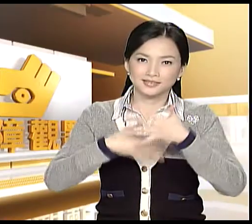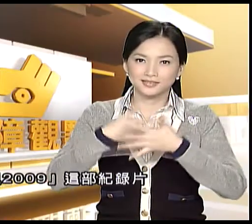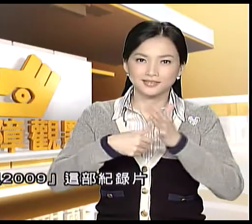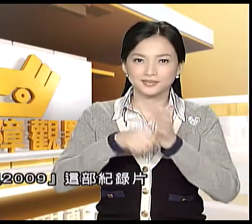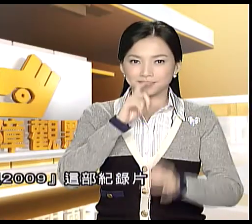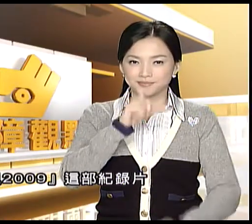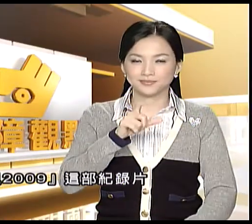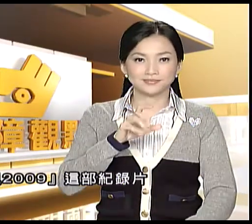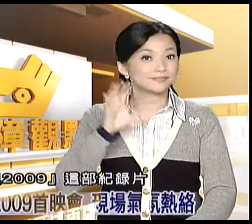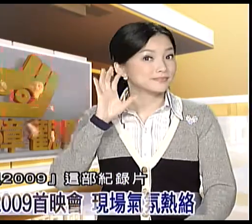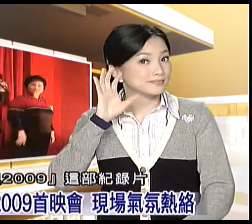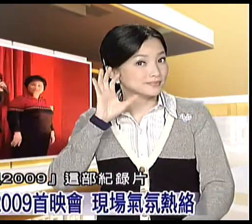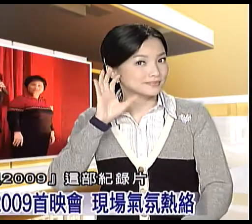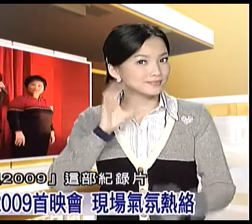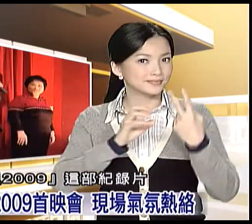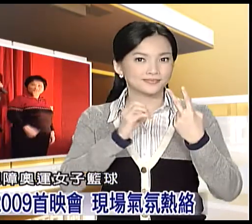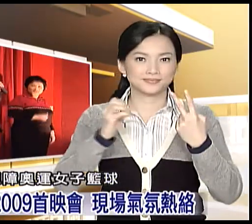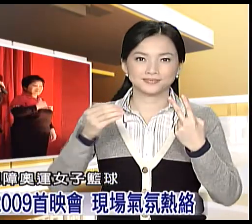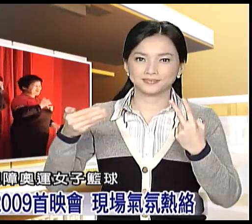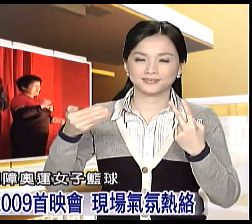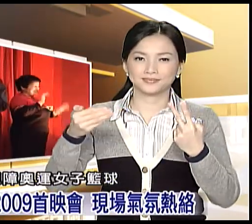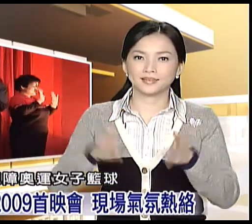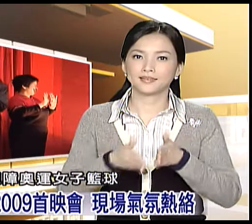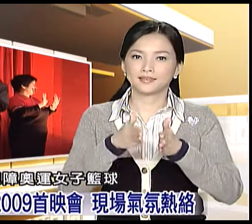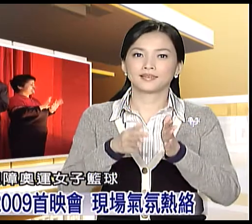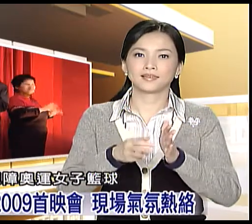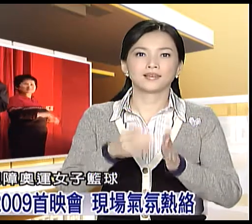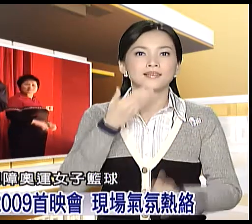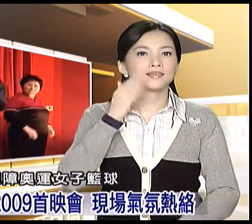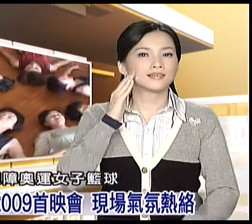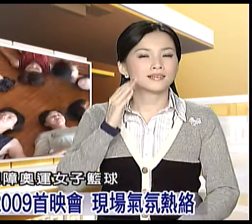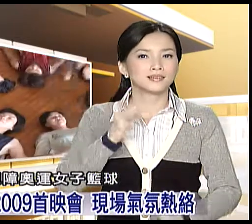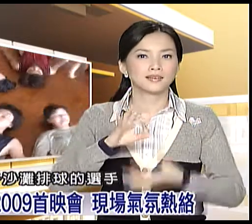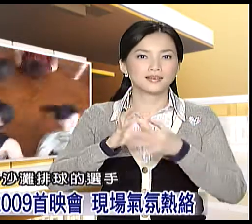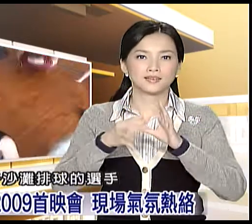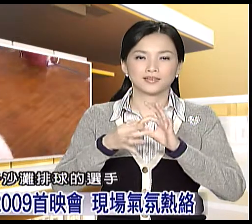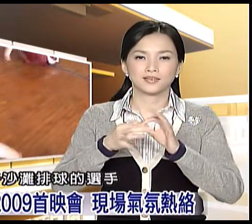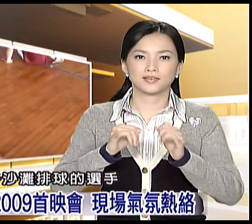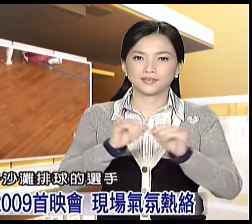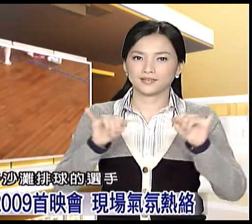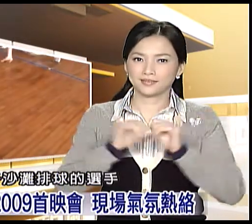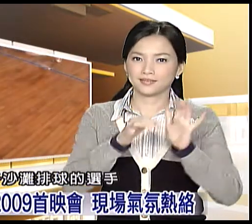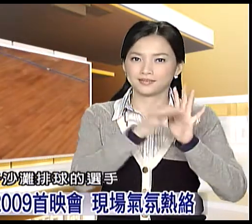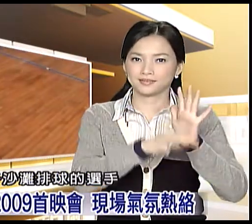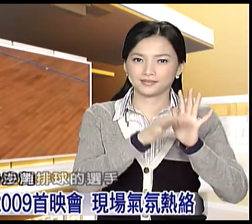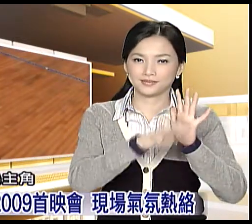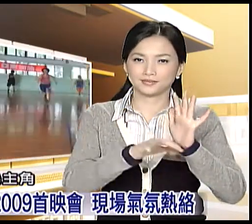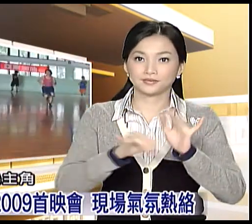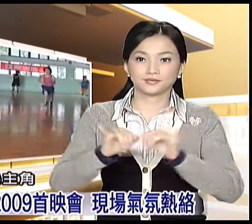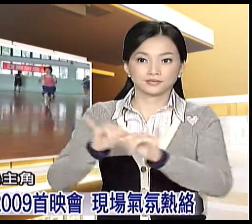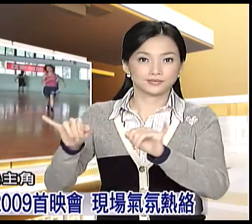见2009这部纪录片是以听障奥运女子篮球和女子沙滩排球的选手来作为主